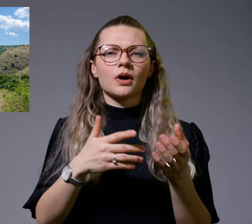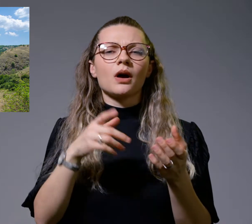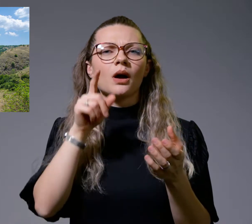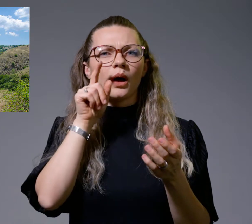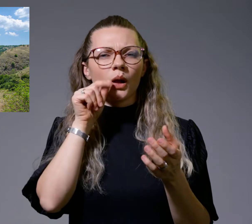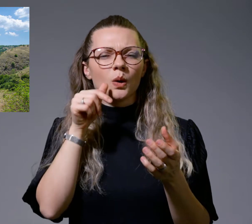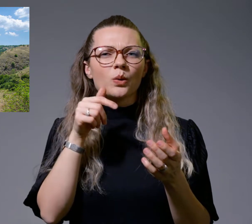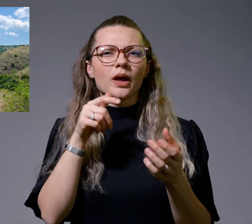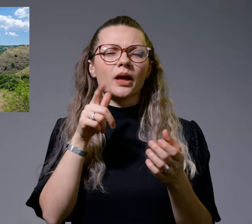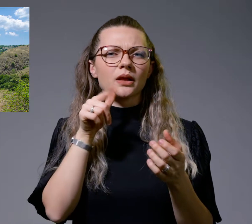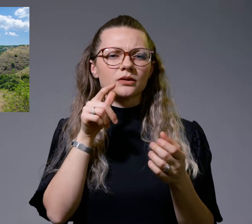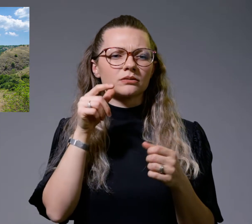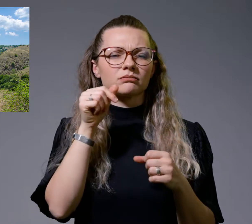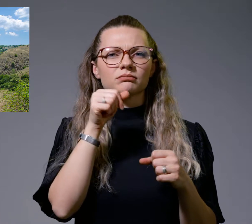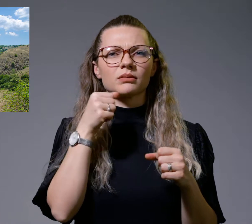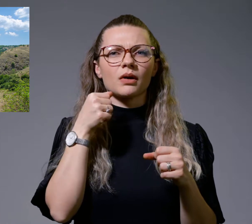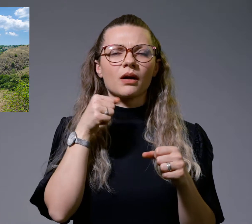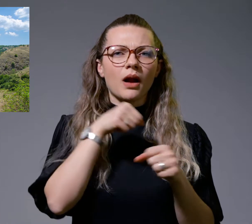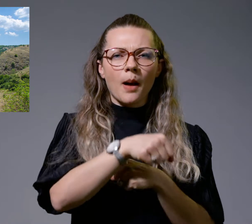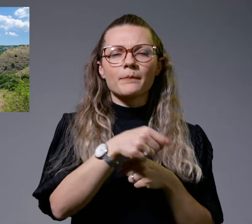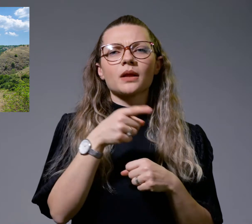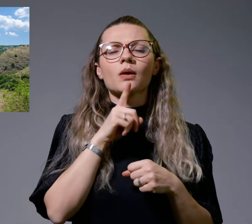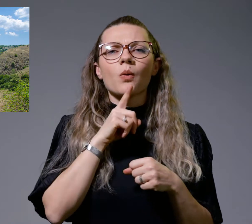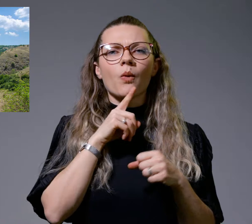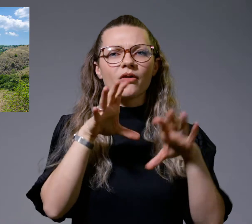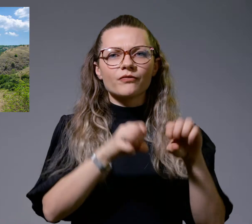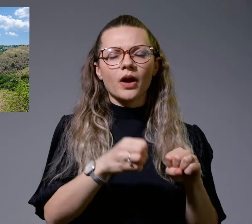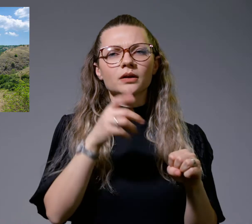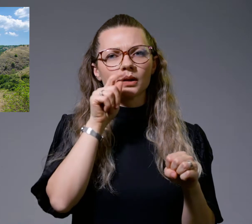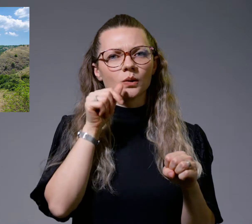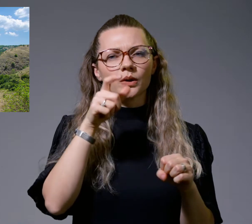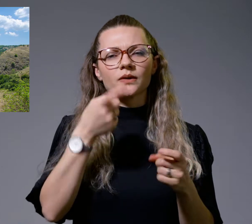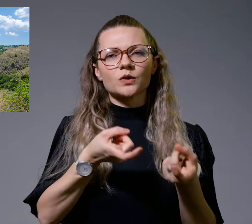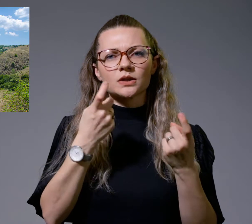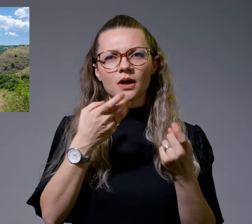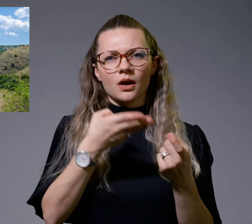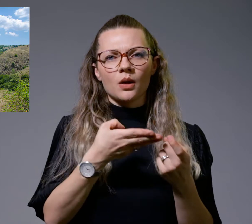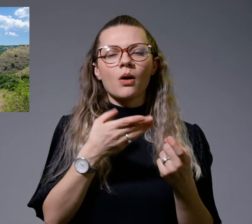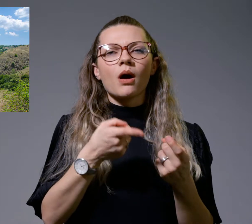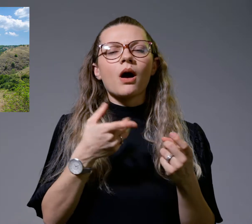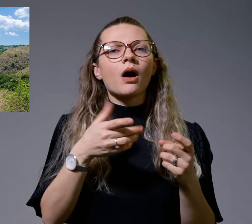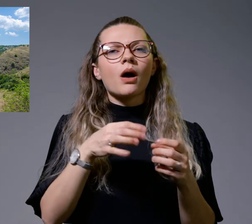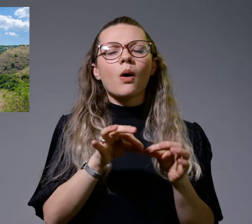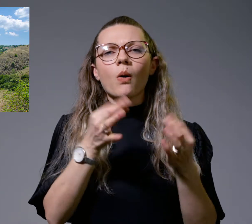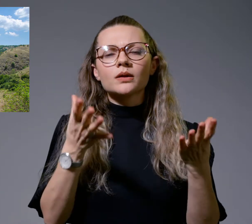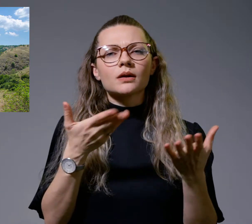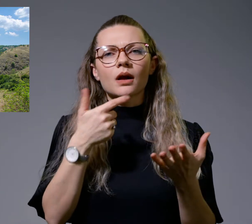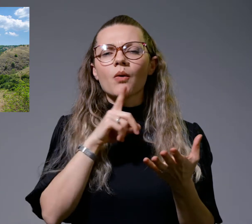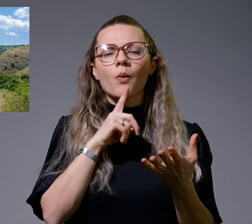на населението, кое било затекнато во селата, за да им ја откријат слабата точка на